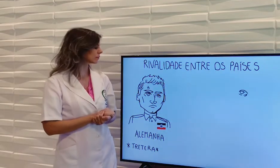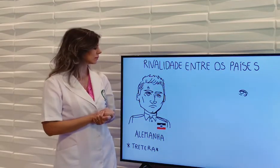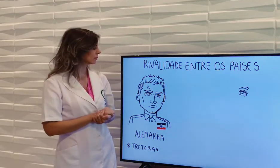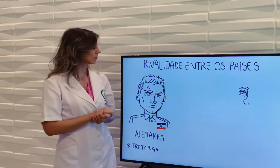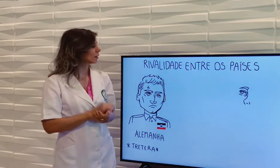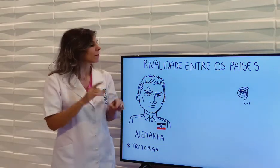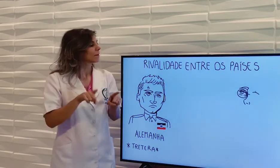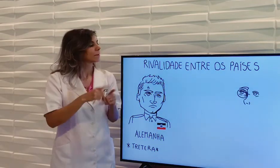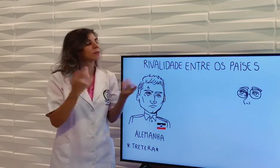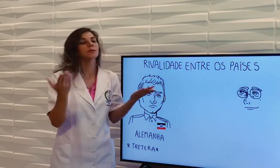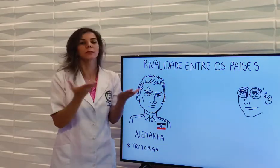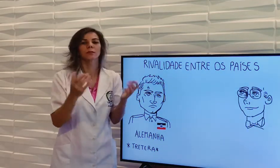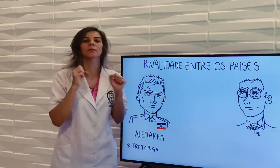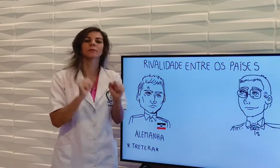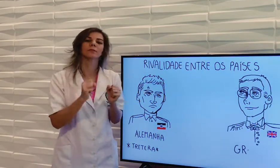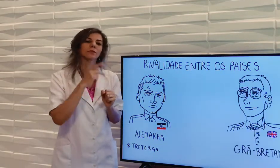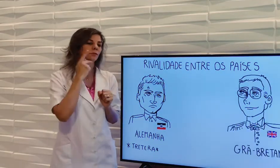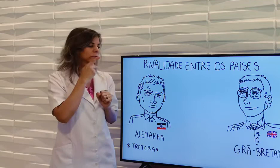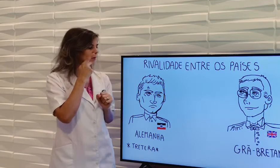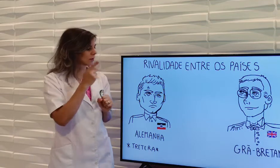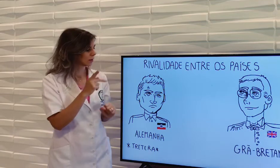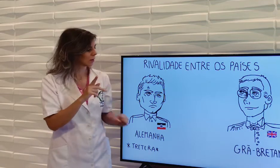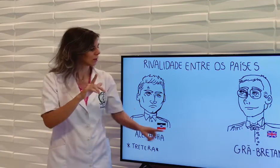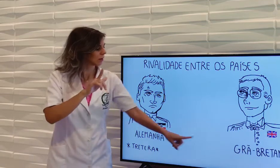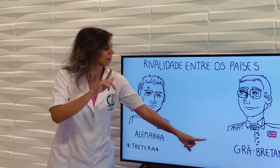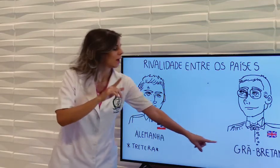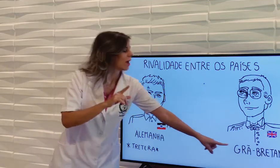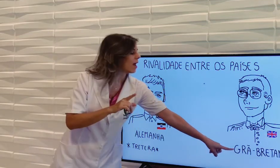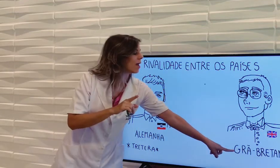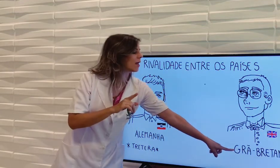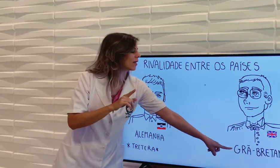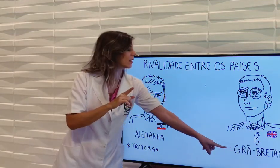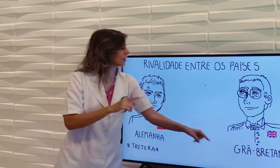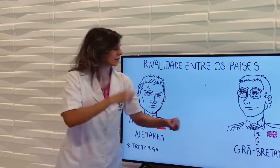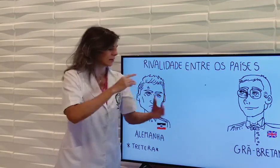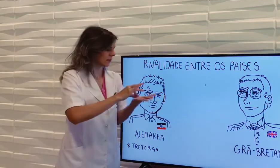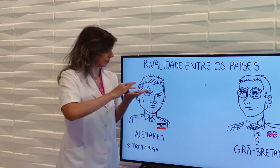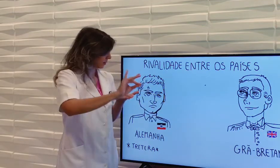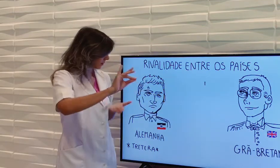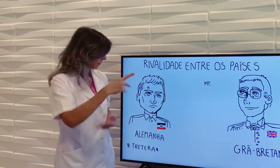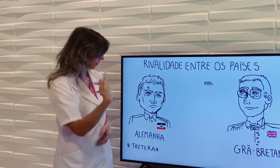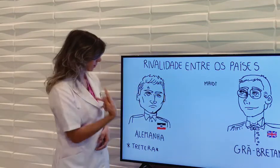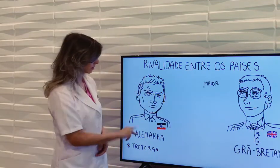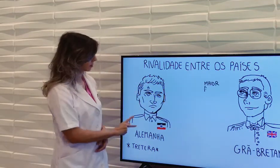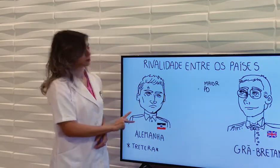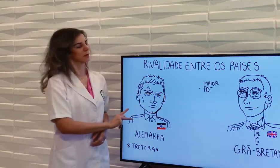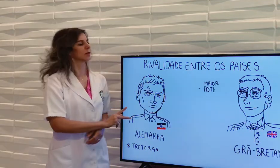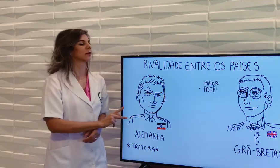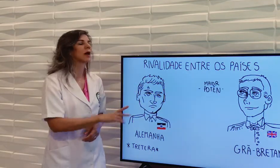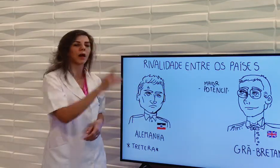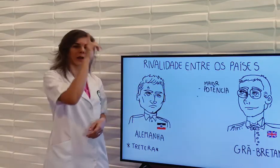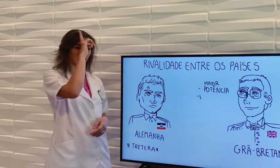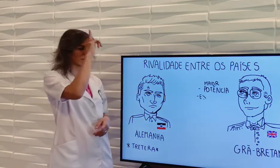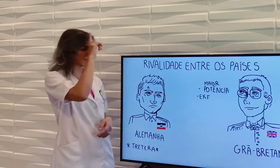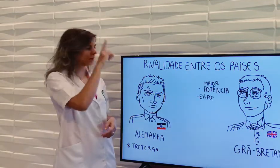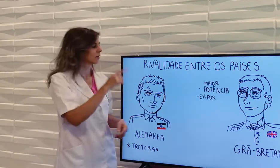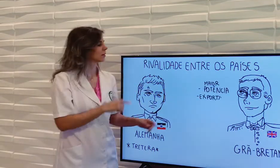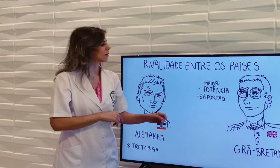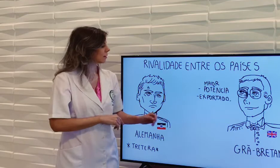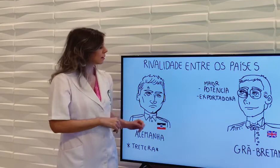Agora, pode-se dizer que a Grã-Bretanha era a maior inimiga da Alemanha, e as razões são meio óbvias. Ela era a maior potência, a maior exportadora, tinha a